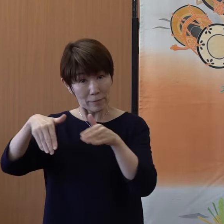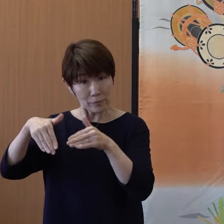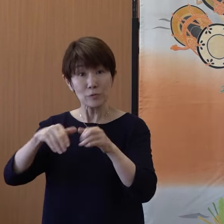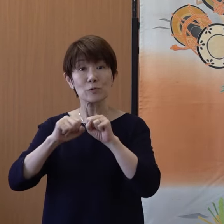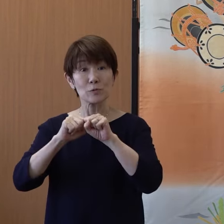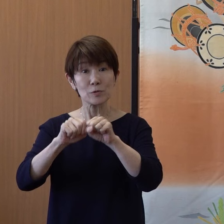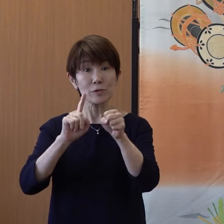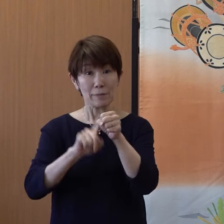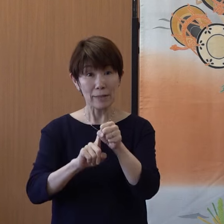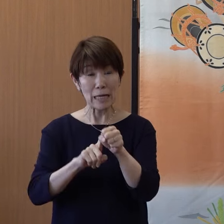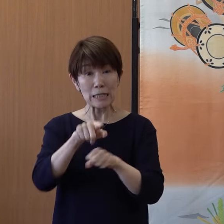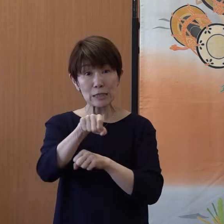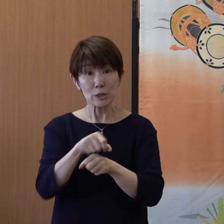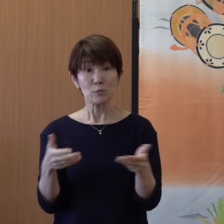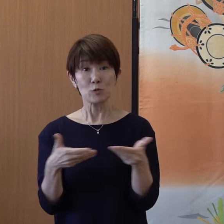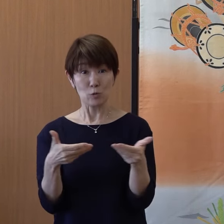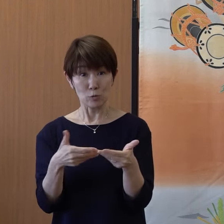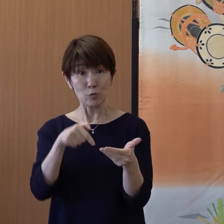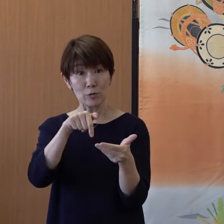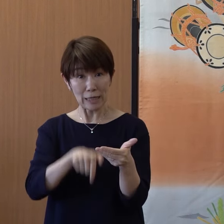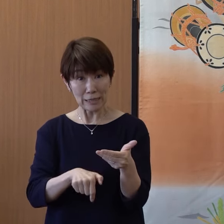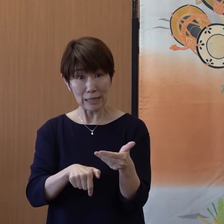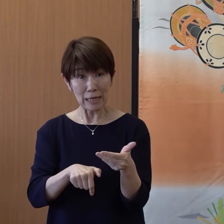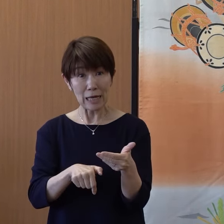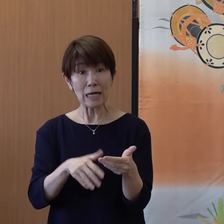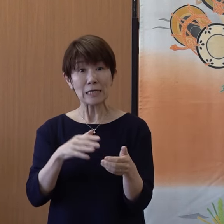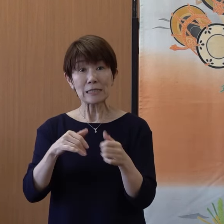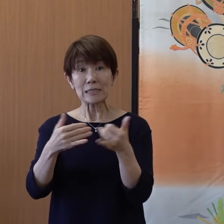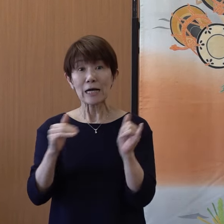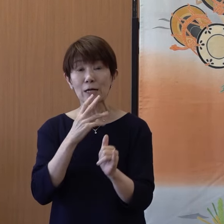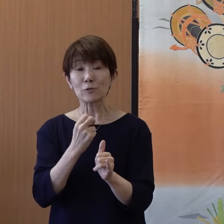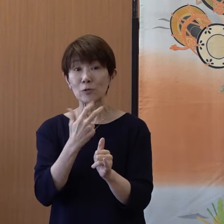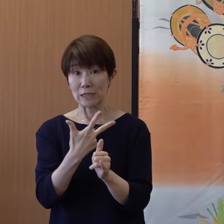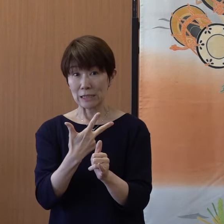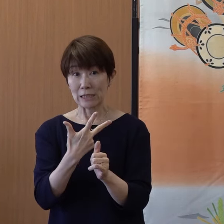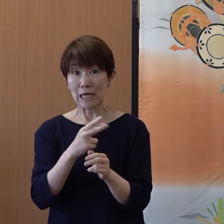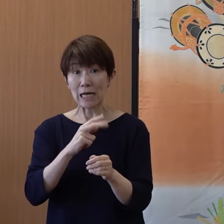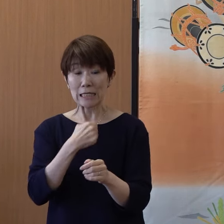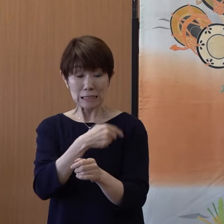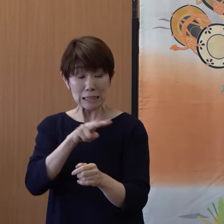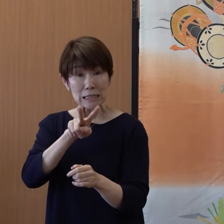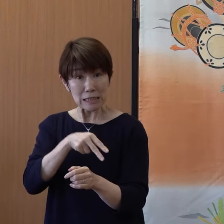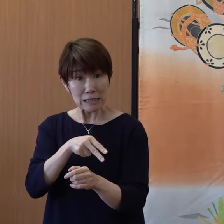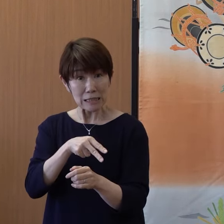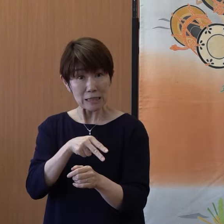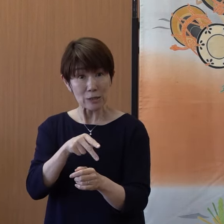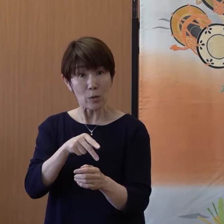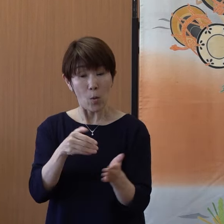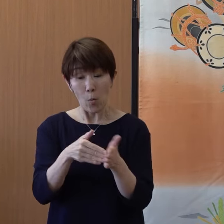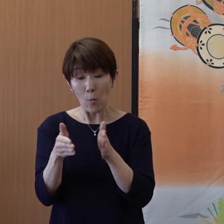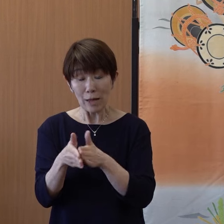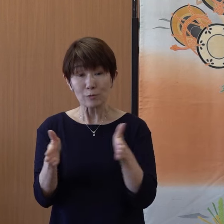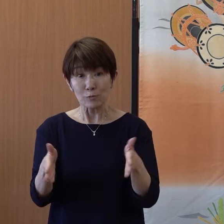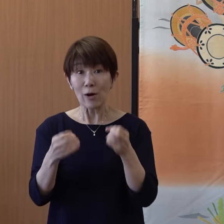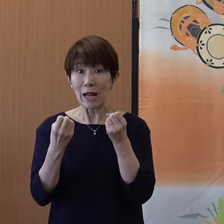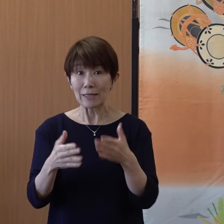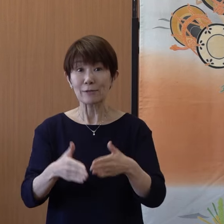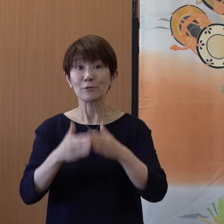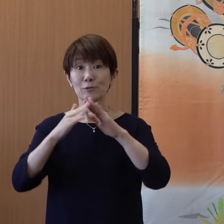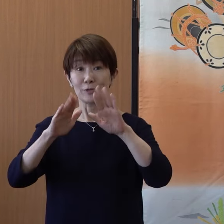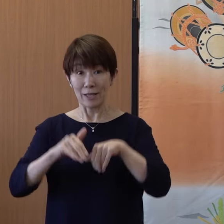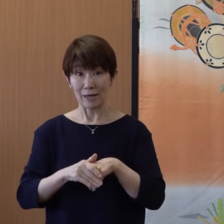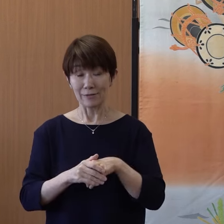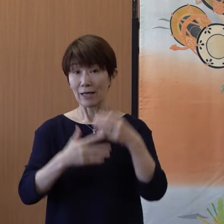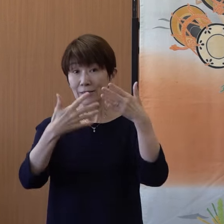の社会福祉・心理の採用枠を設けたほか、機械や農業・造